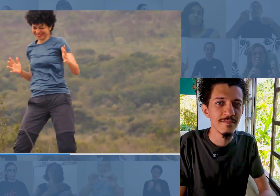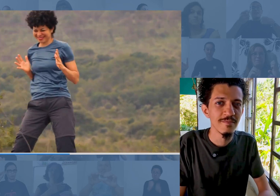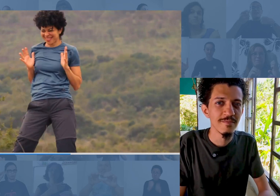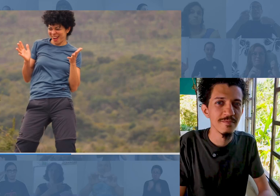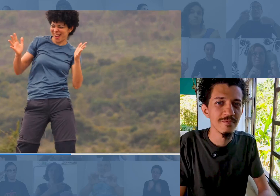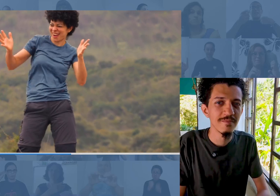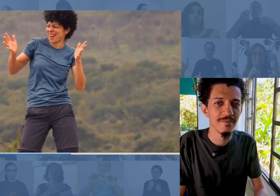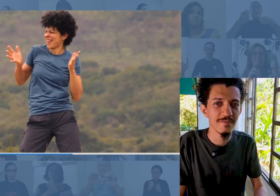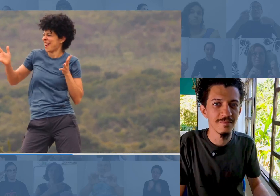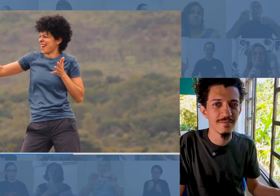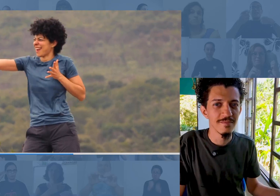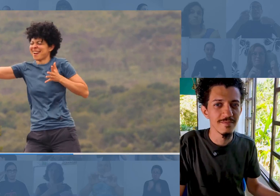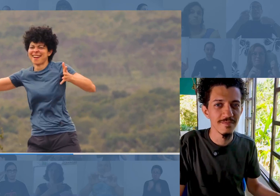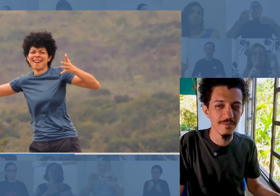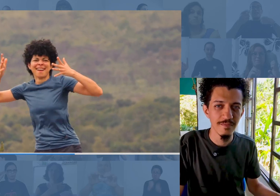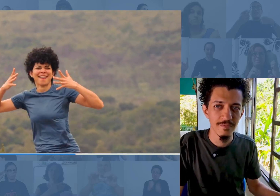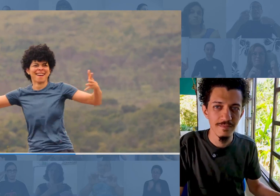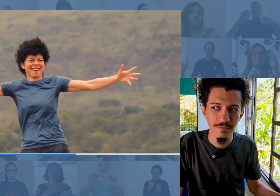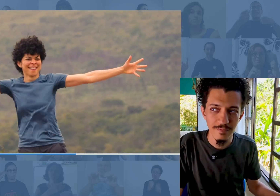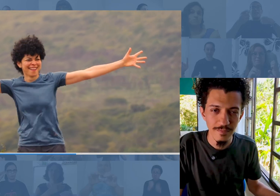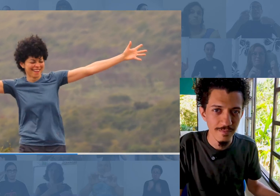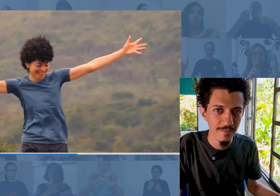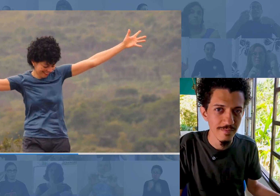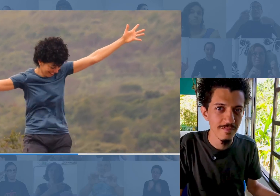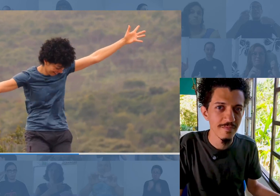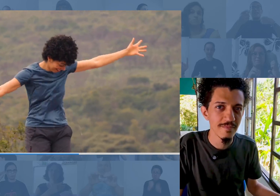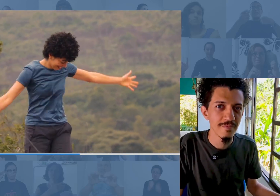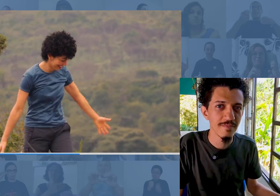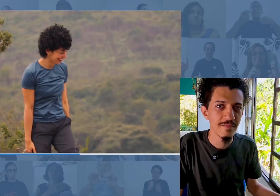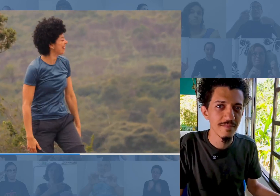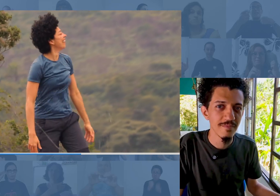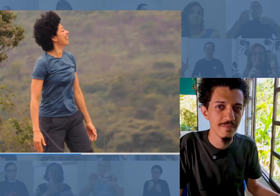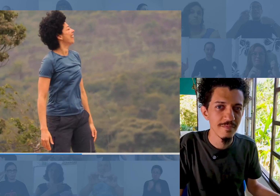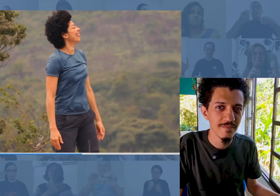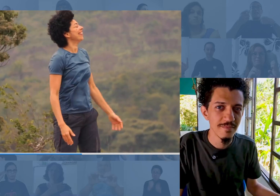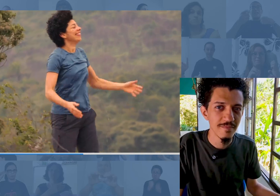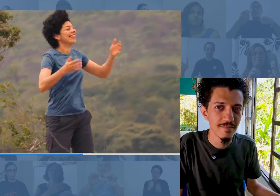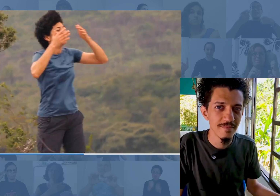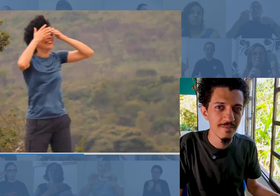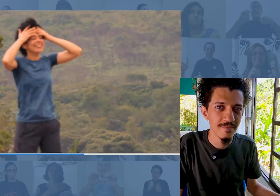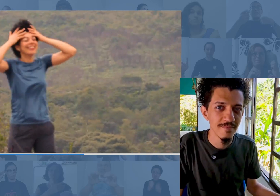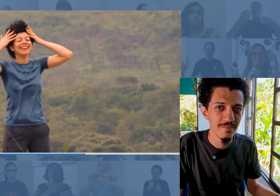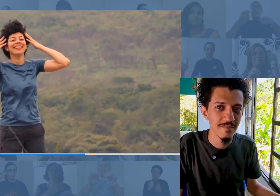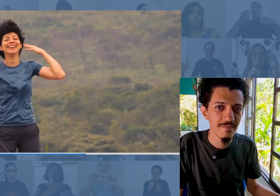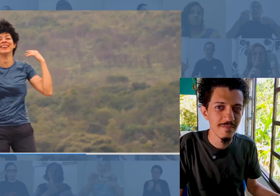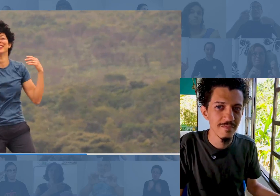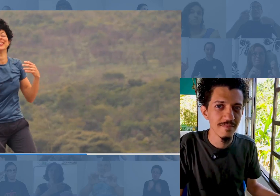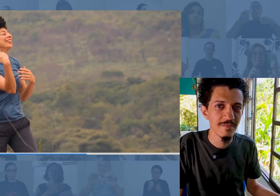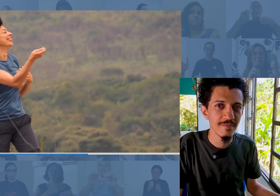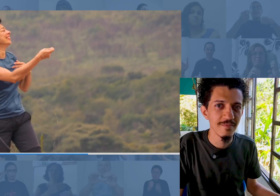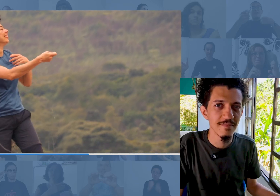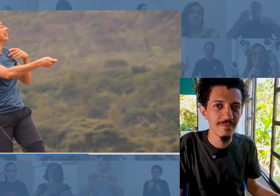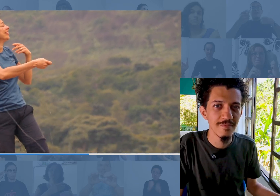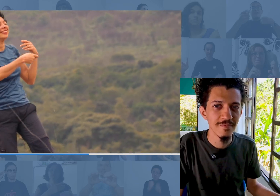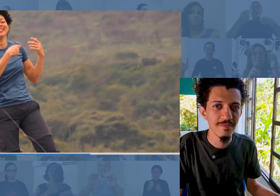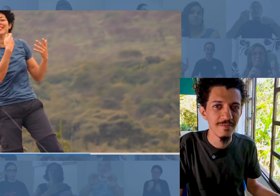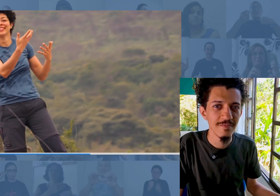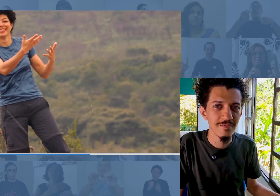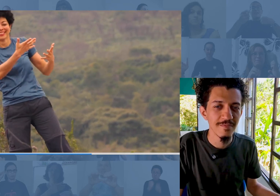essa harmonia, essa incrível possibilidade de contemplação e de expansão, de avanço.